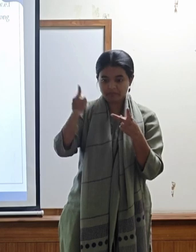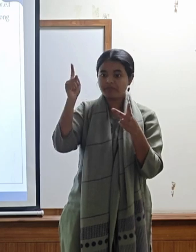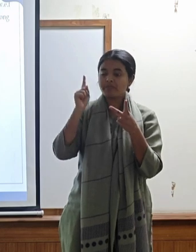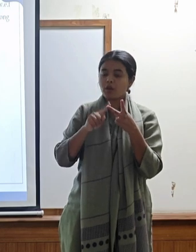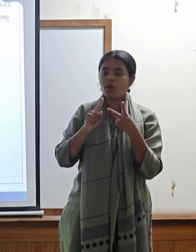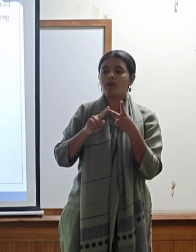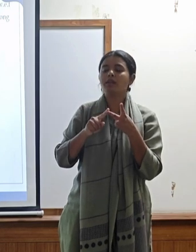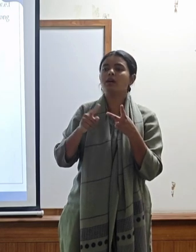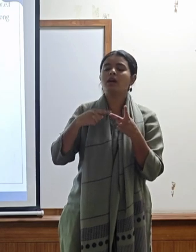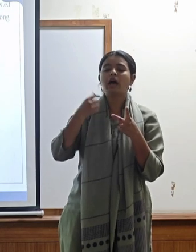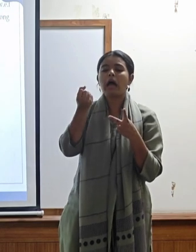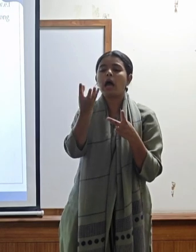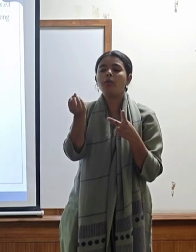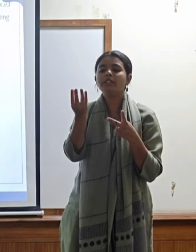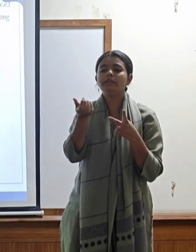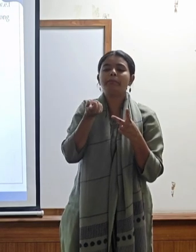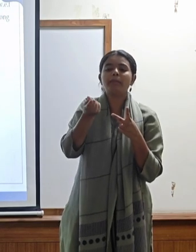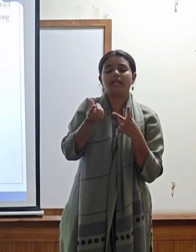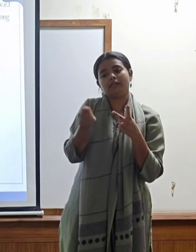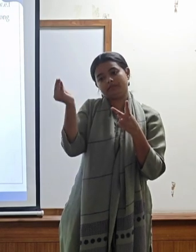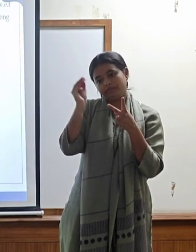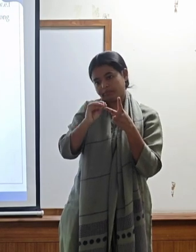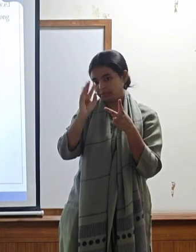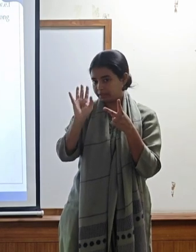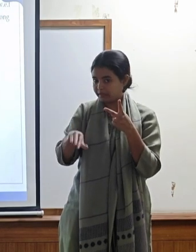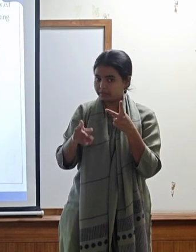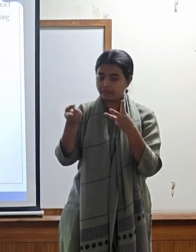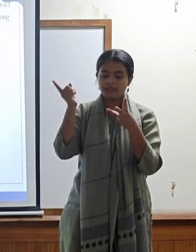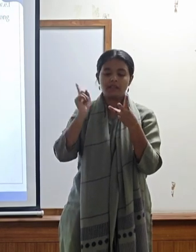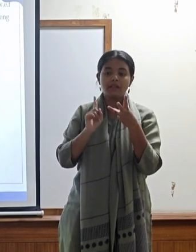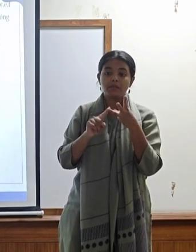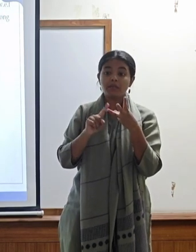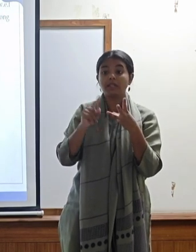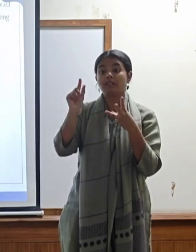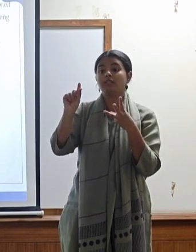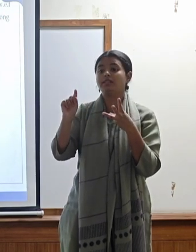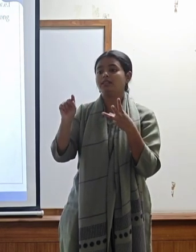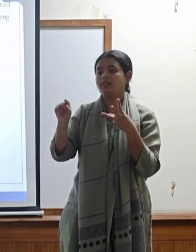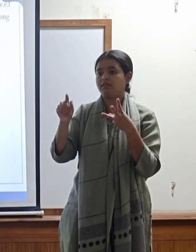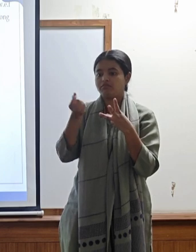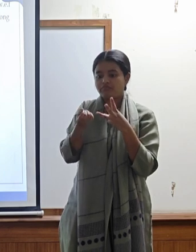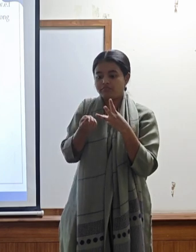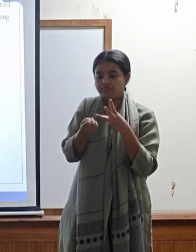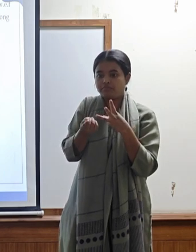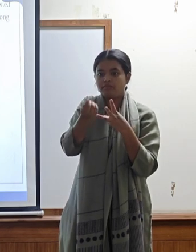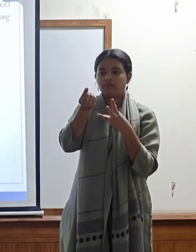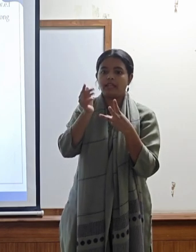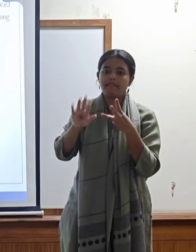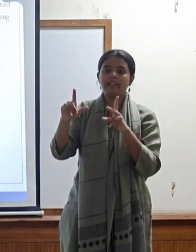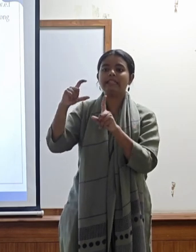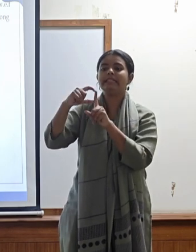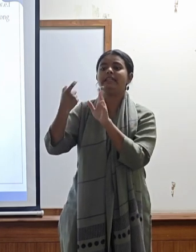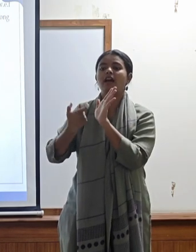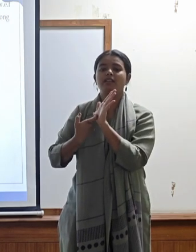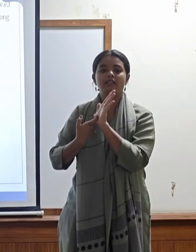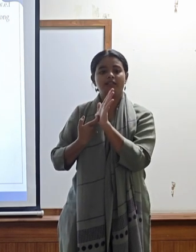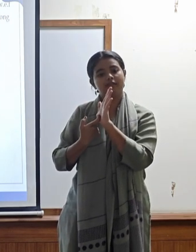कितनी पेंशन मिले, मिनिमम कितनी मिलेगी. इन्फ्लेशन के साथ साथ में डीआर का प्रोविजन आया है ताकि आपकी जो पेंशन